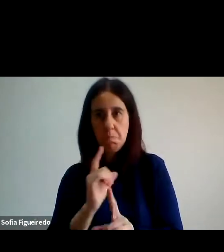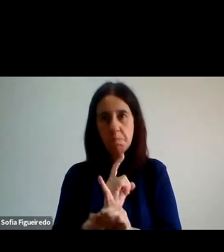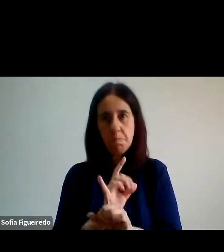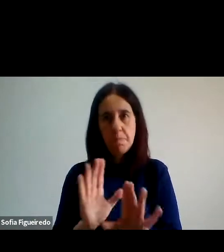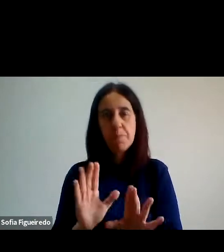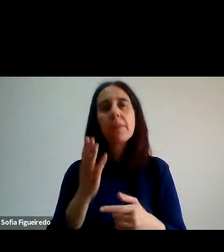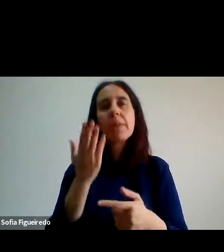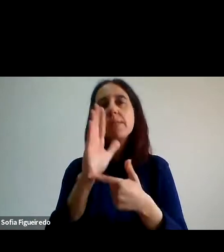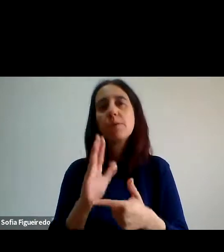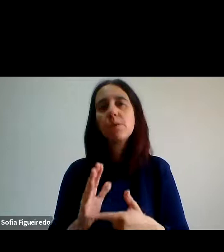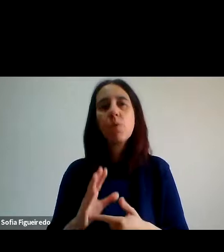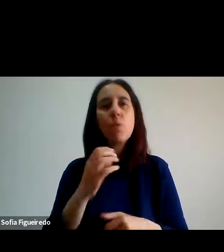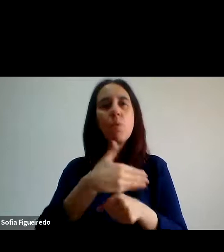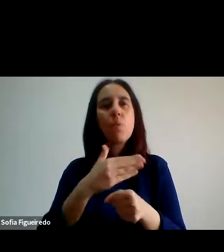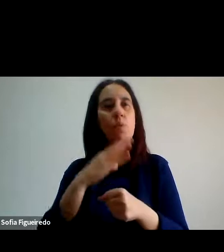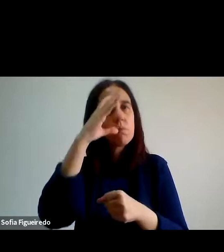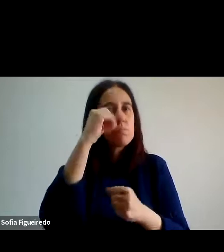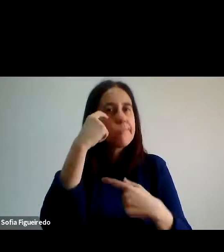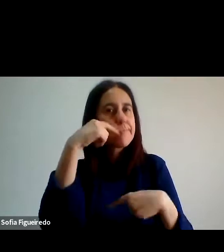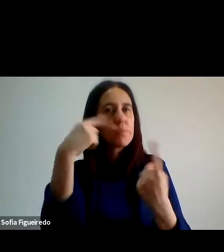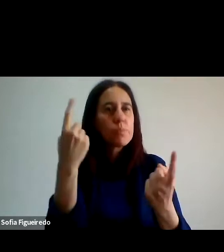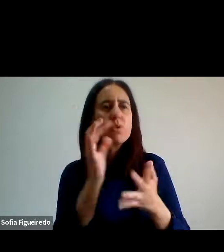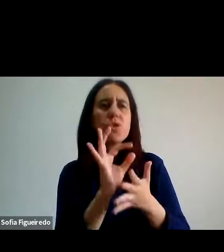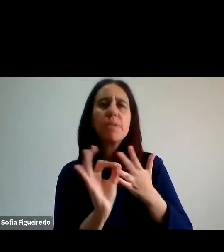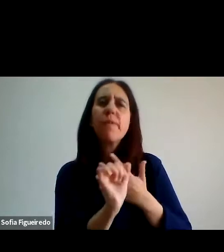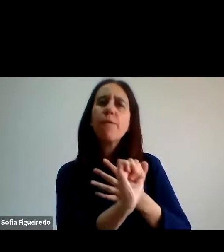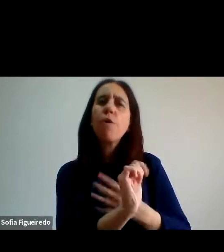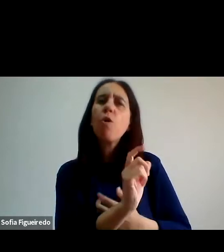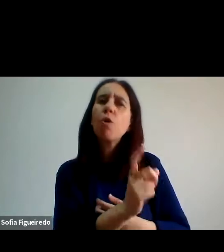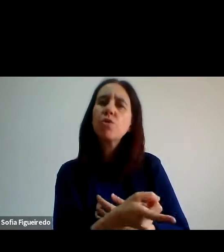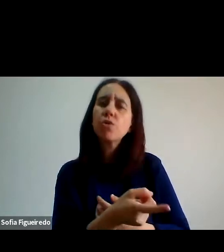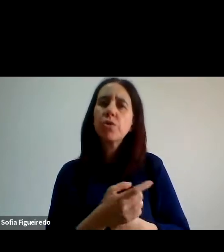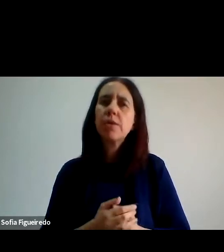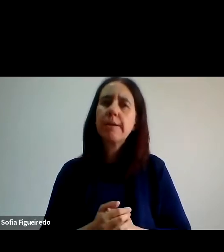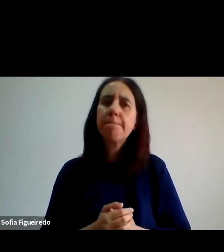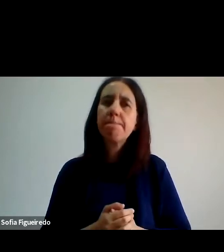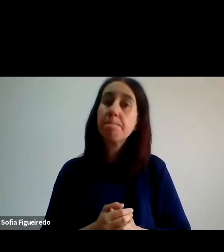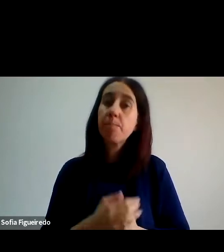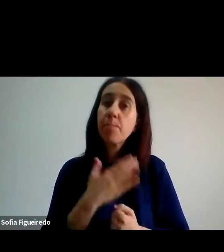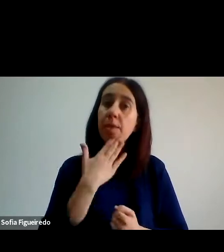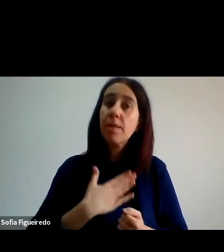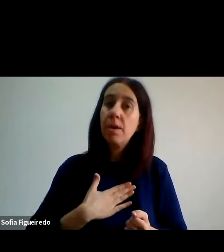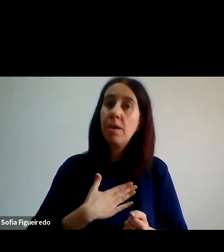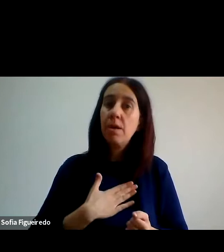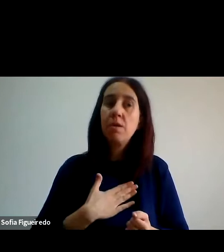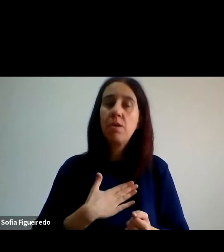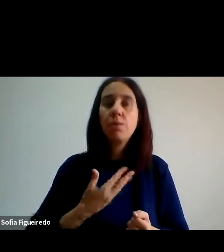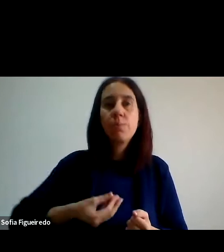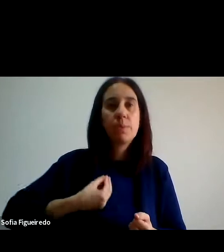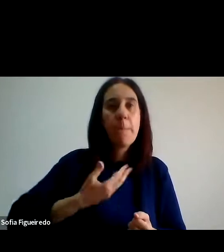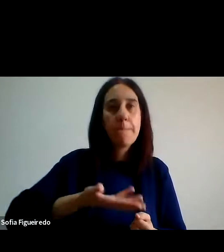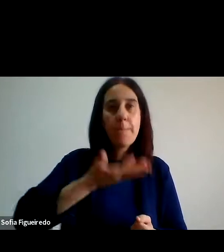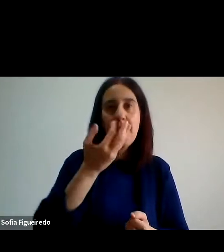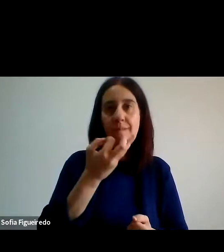que no setor público as especificidades nos levam a ter ainda mais preocupação